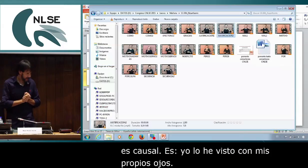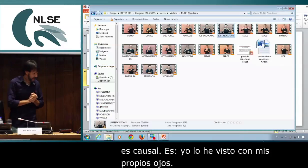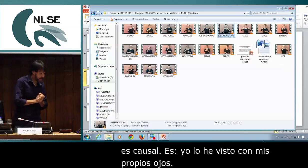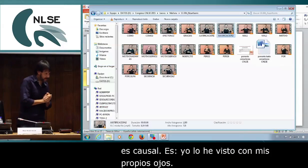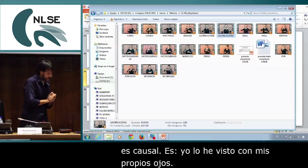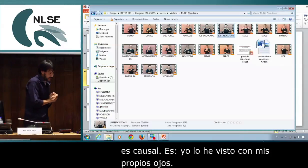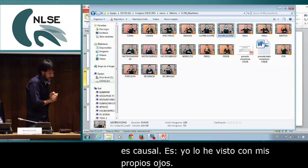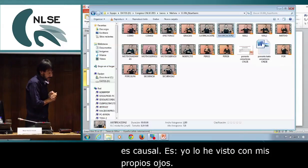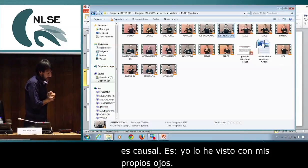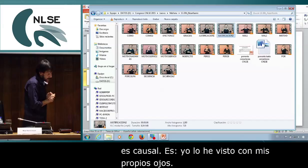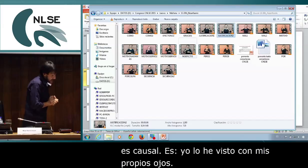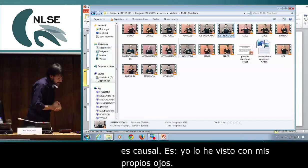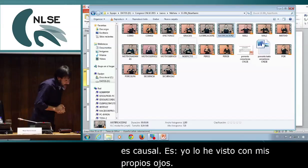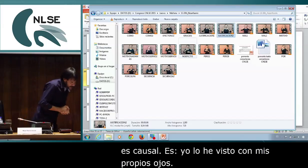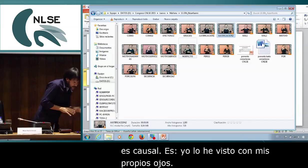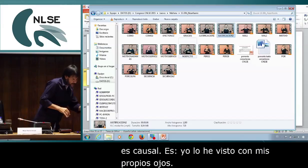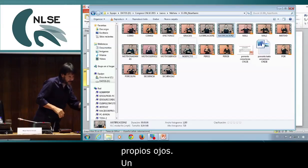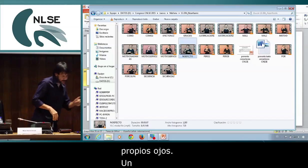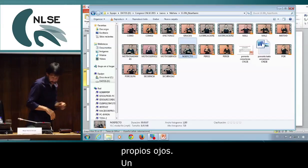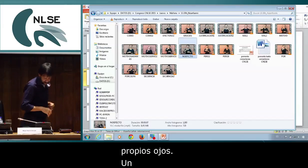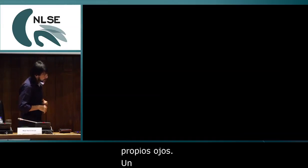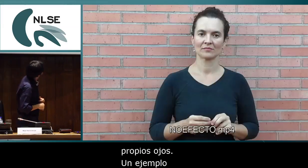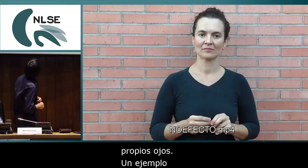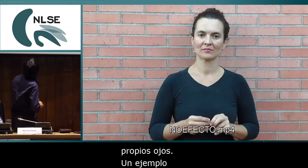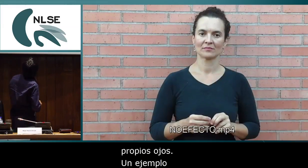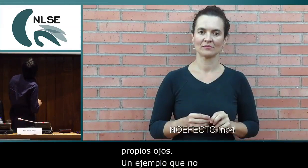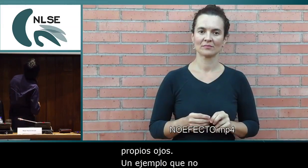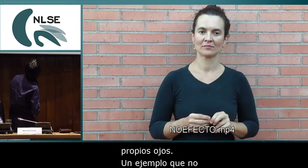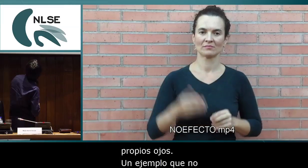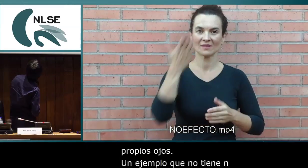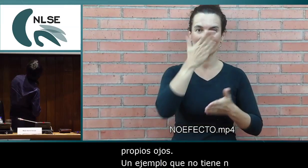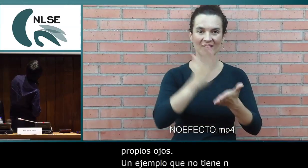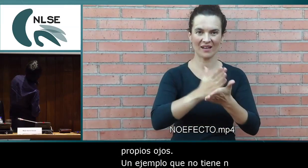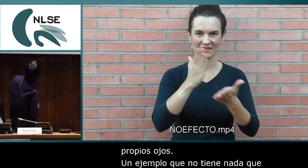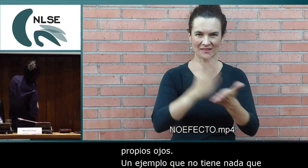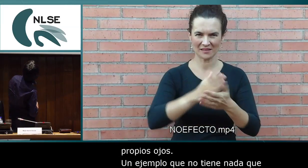Un ejemplo que no tiene nada que ver con los vistos hasta ahora de causa y efecto.